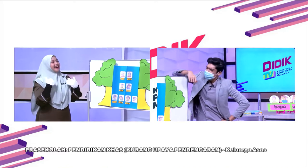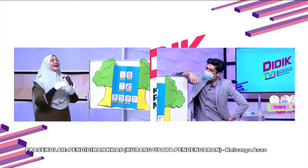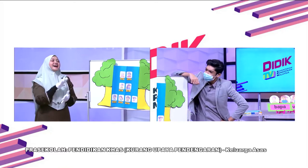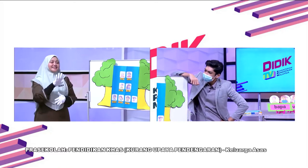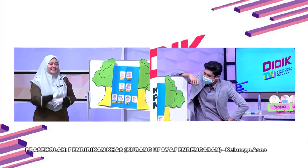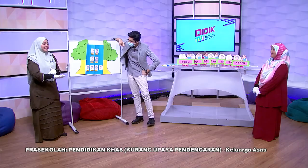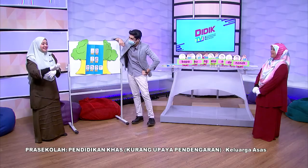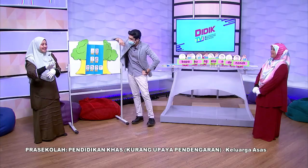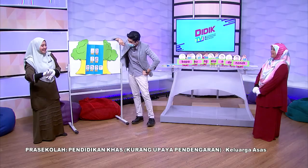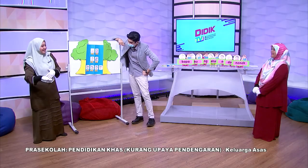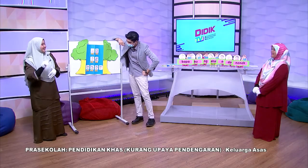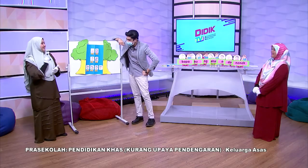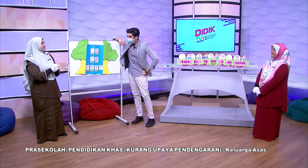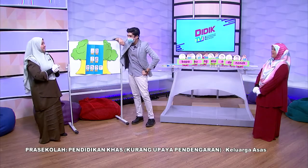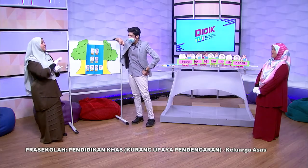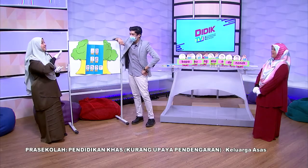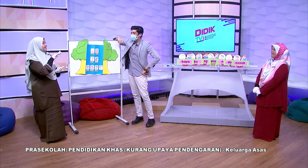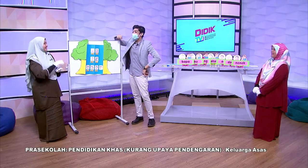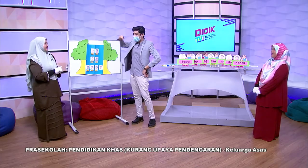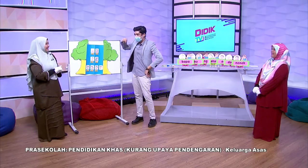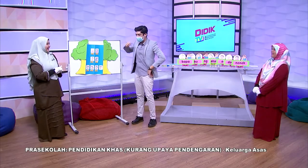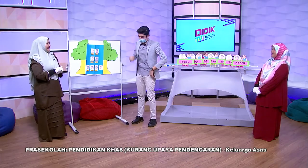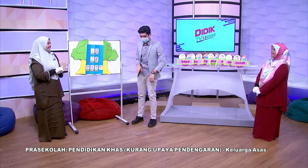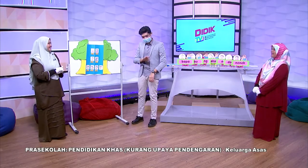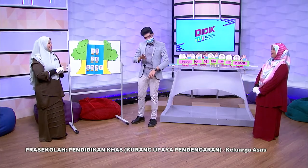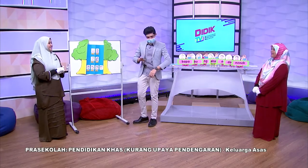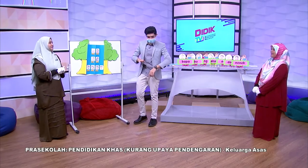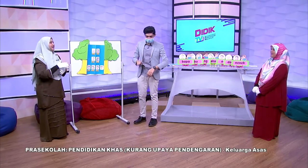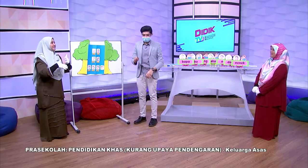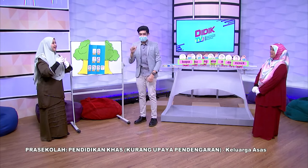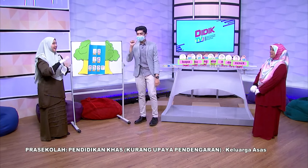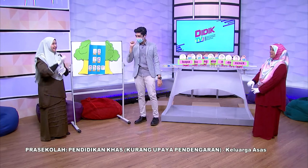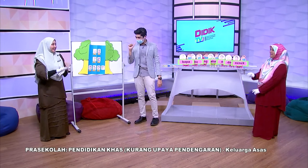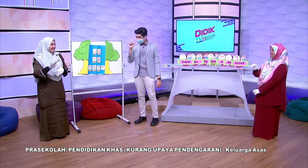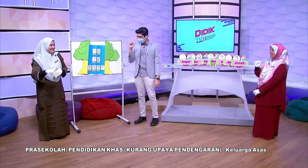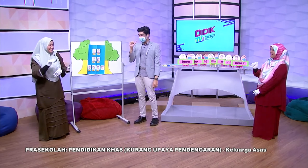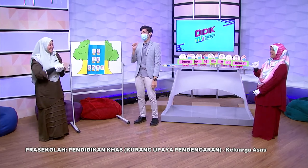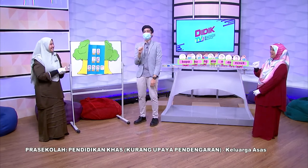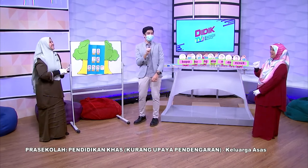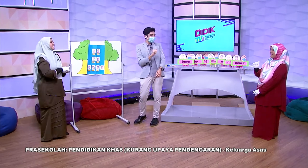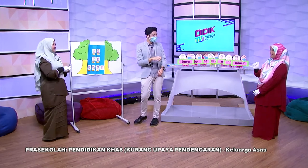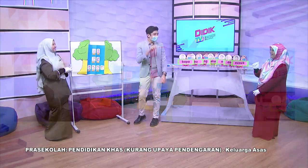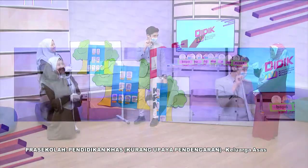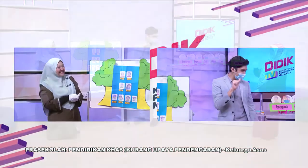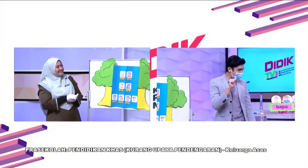Adjie Hai jadi ah jadi-jadi cara AJ Y